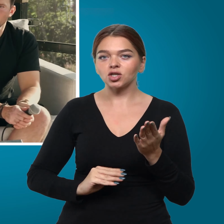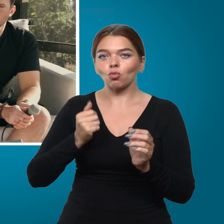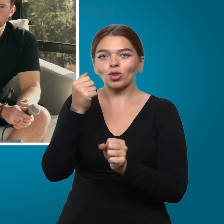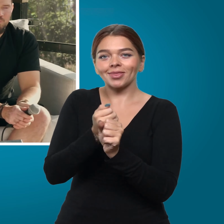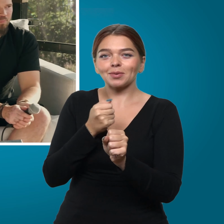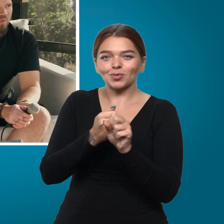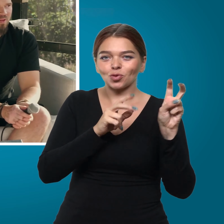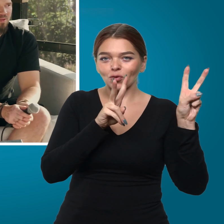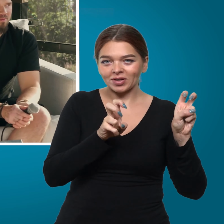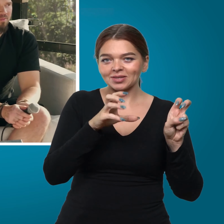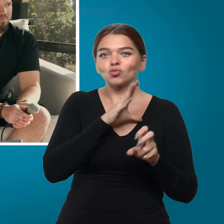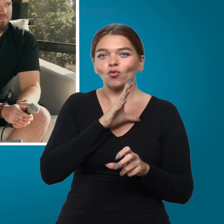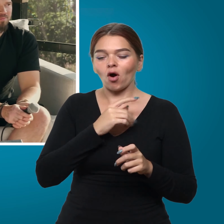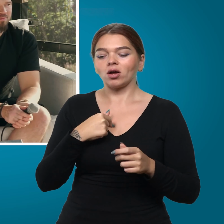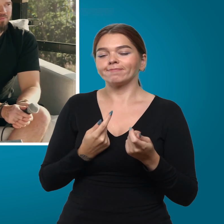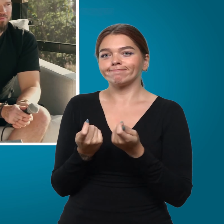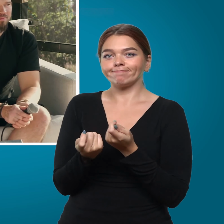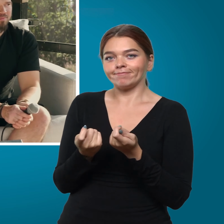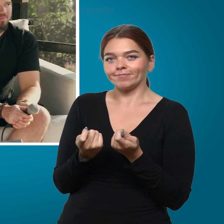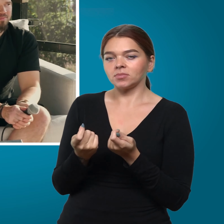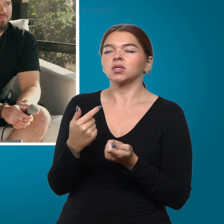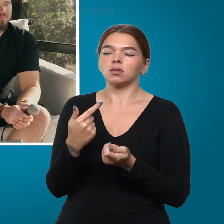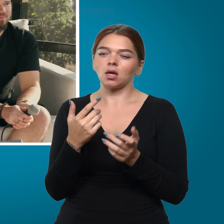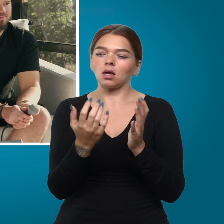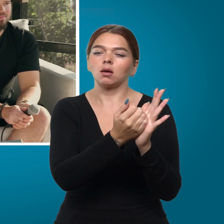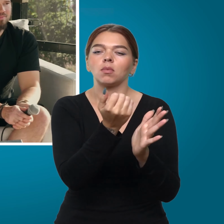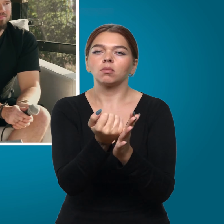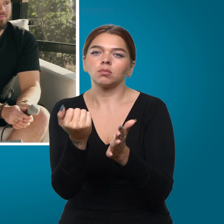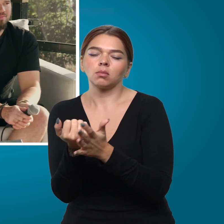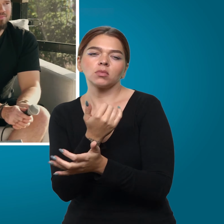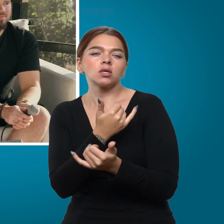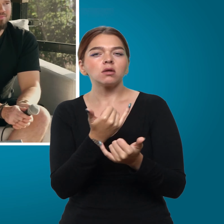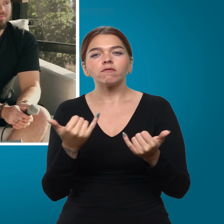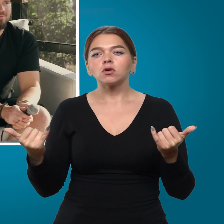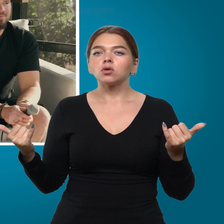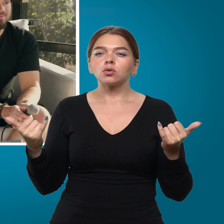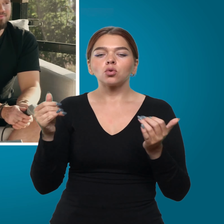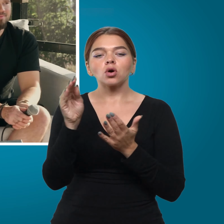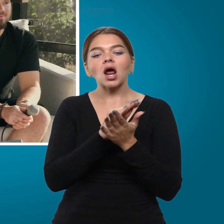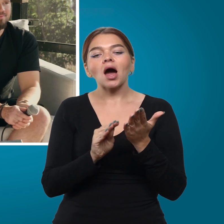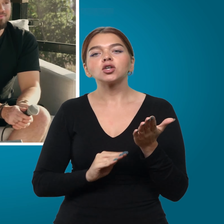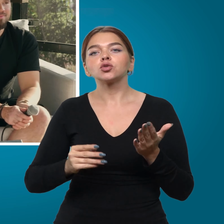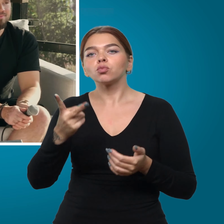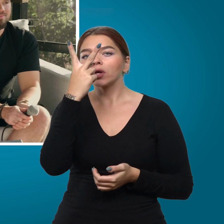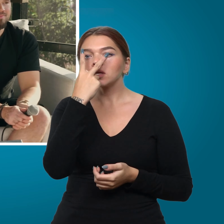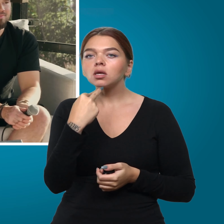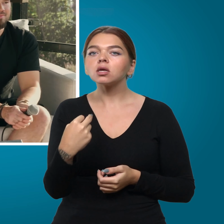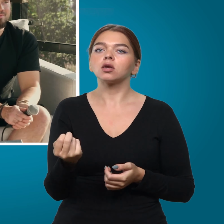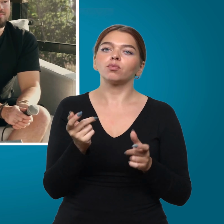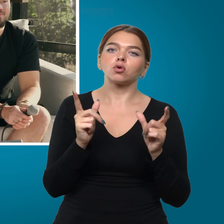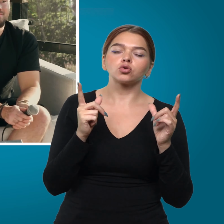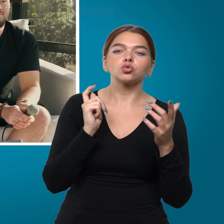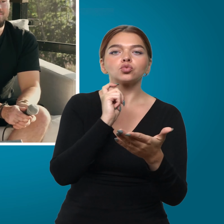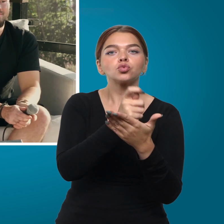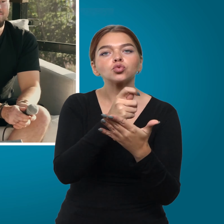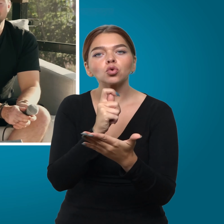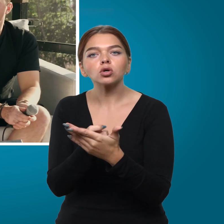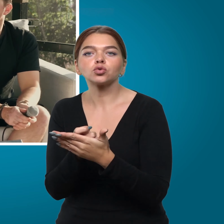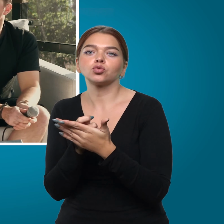kadangi pavasarį pas save bibliotekoje vedžiau kūrybinio rašymo dirbtuves, tai atradau labai daug įvairių